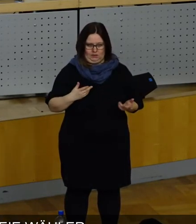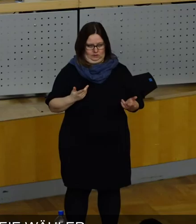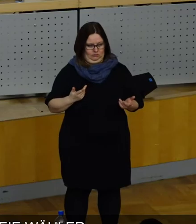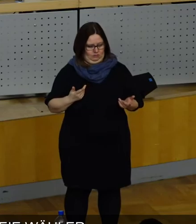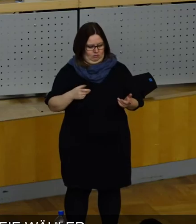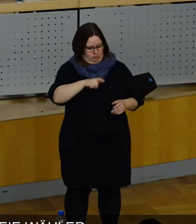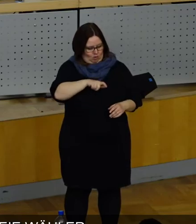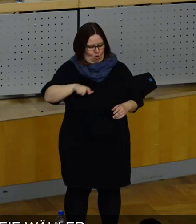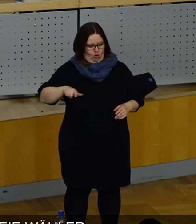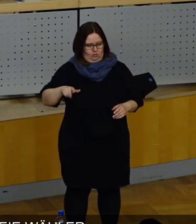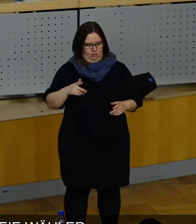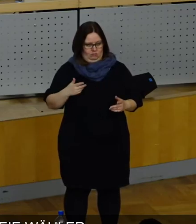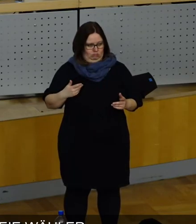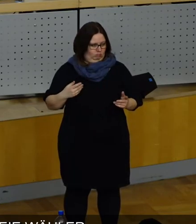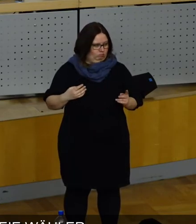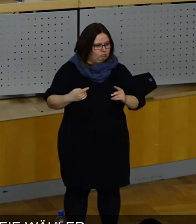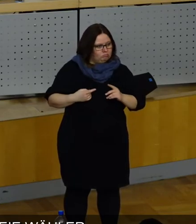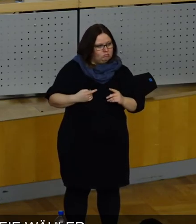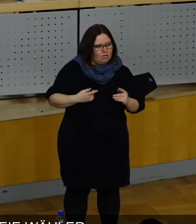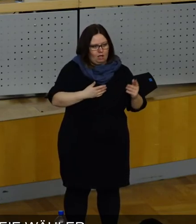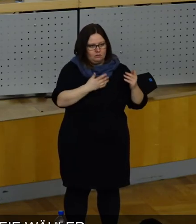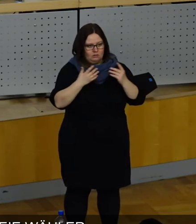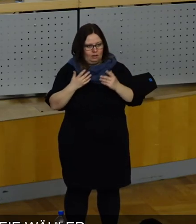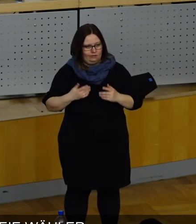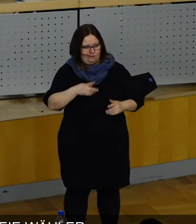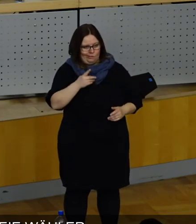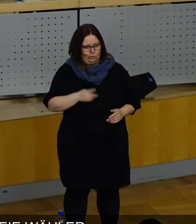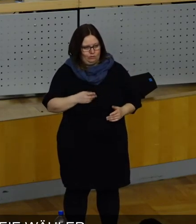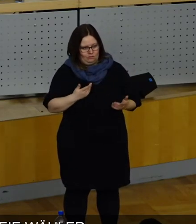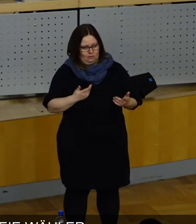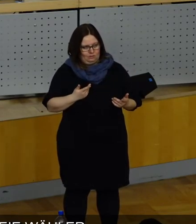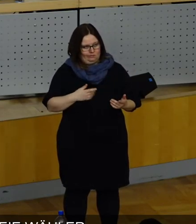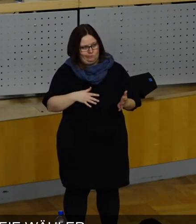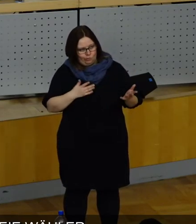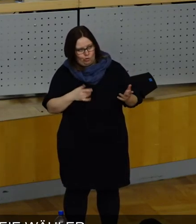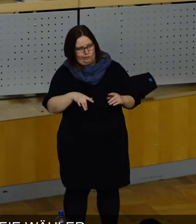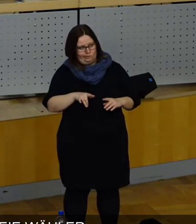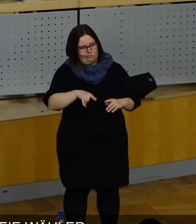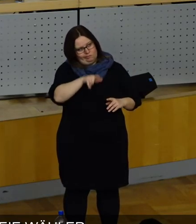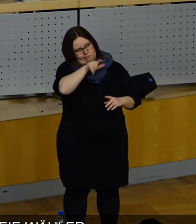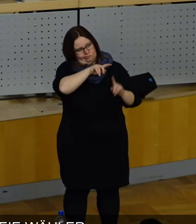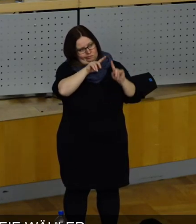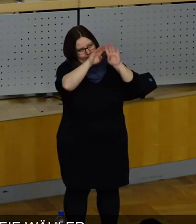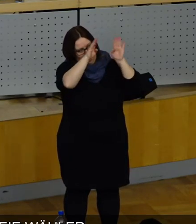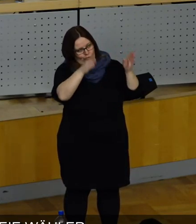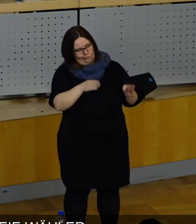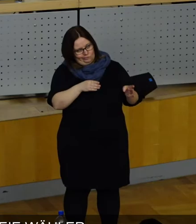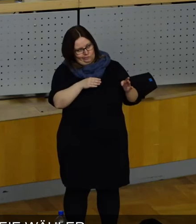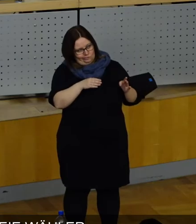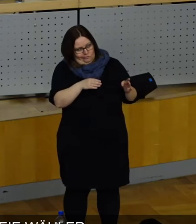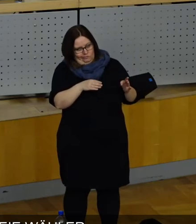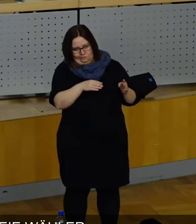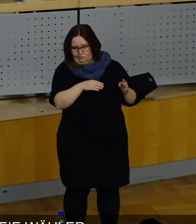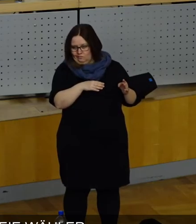Jahrzehnte, manchmal auch auf Jahrhunderte, wenn nachhaltig gebaut wird, mit eben der Architektur, die gebaut wird,